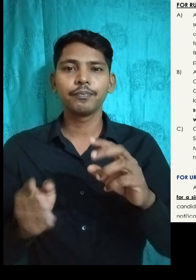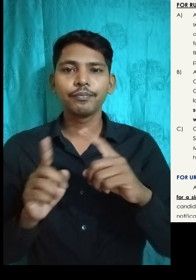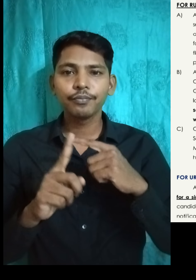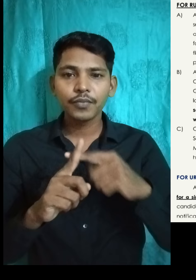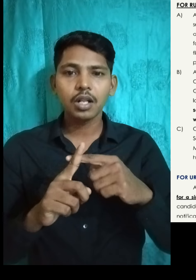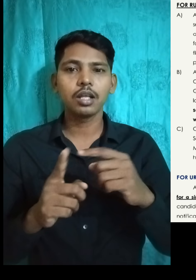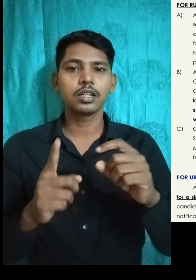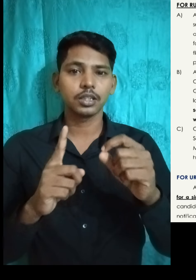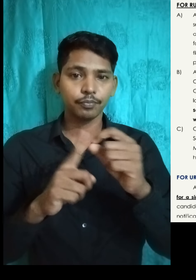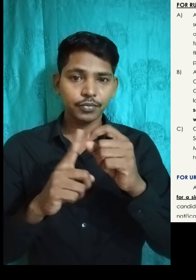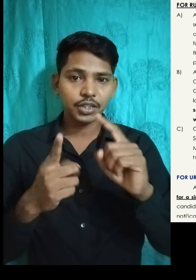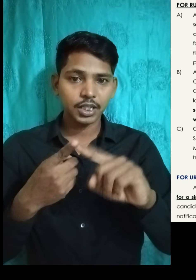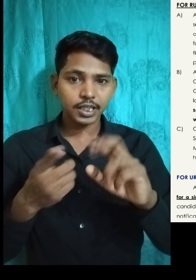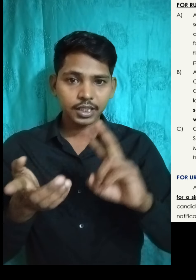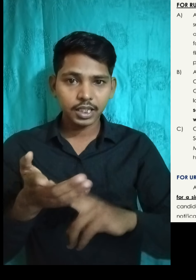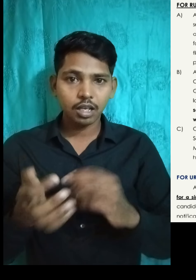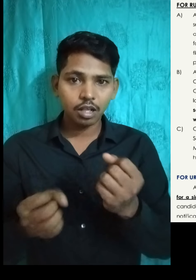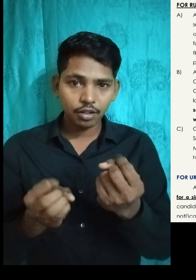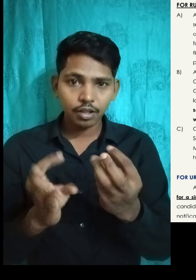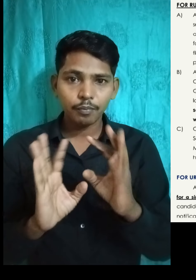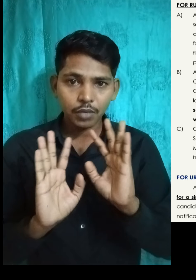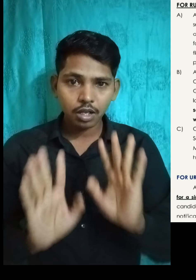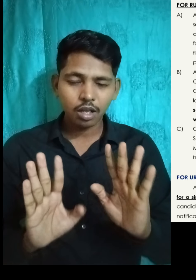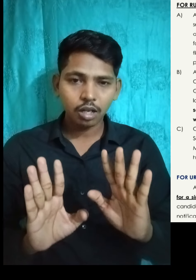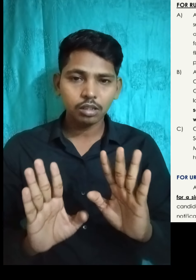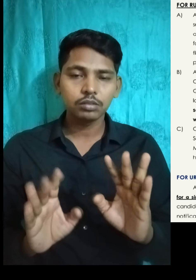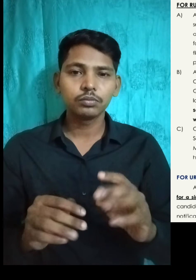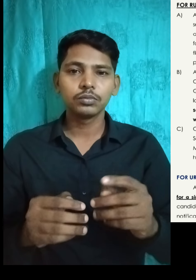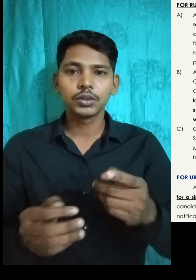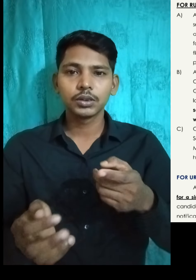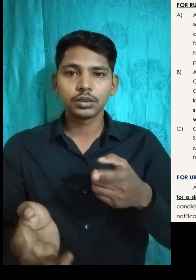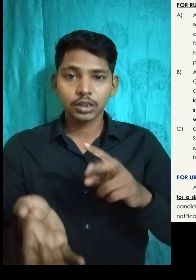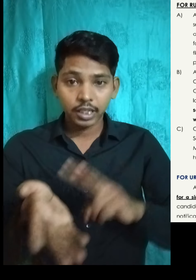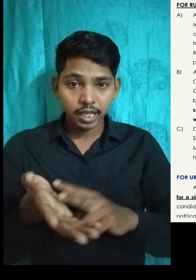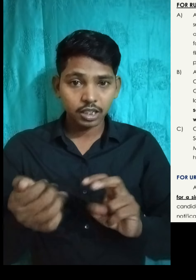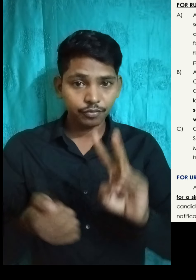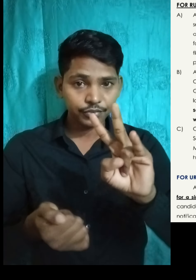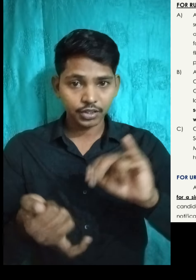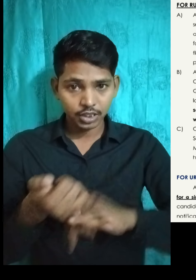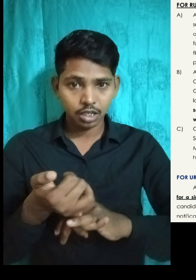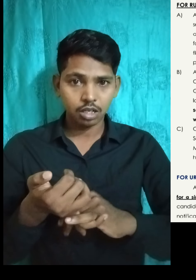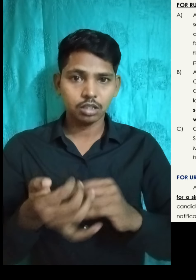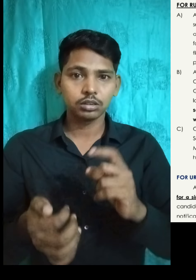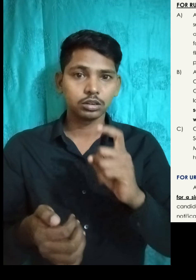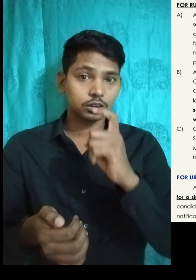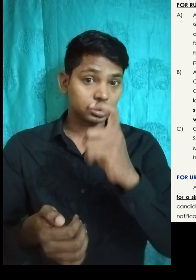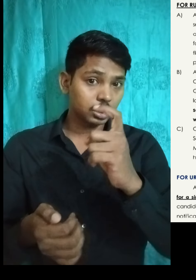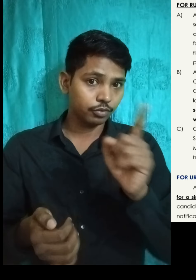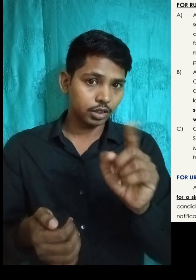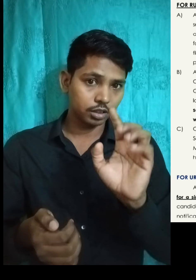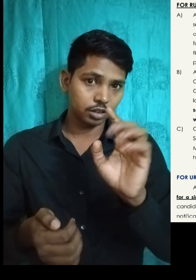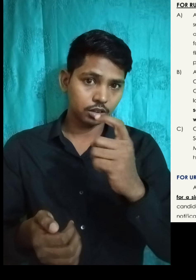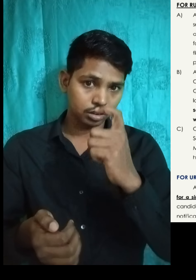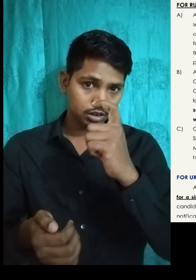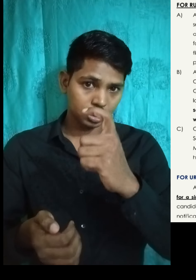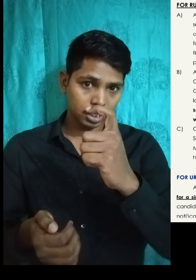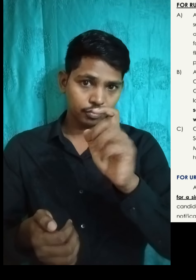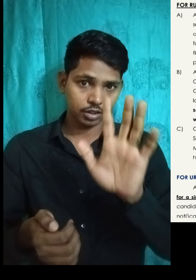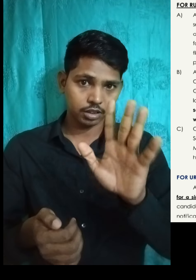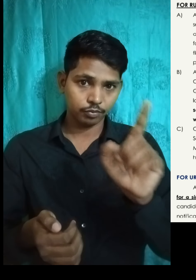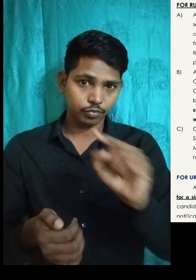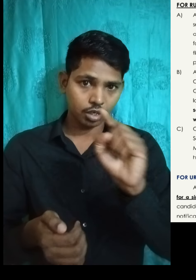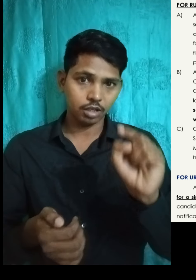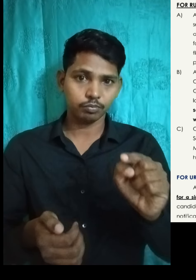में अगर आप अपने गांव के स्कूल में क्लास 3 से 5 तक कंटिन्यू पढ़ रहे हैं तो आप इस अवसर